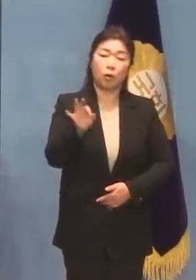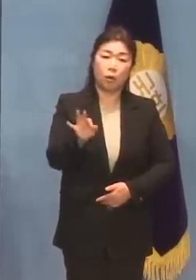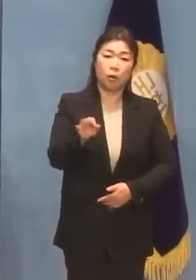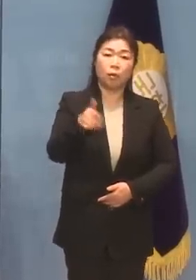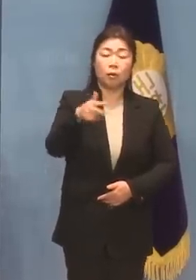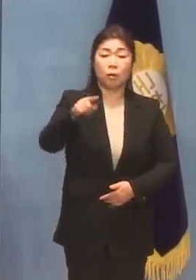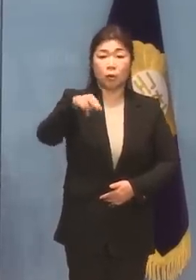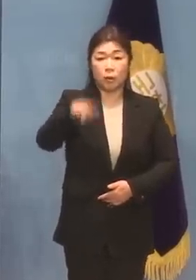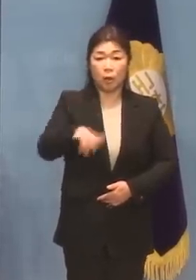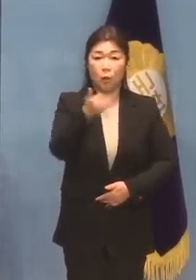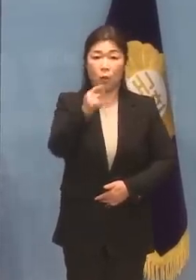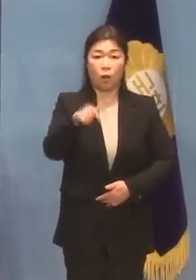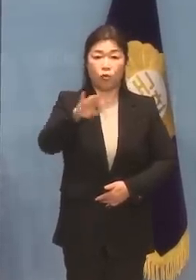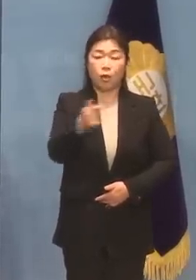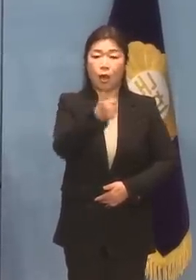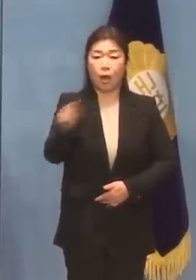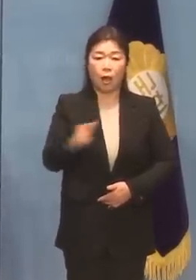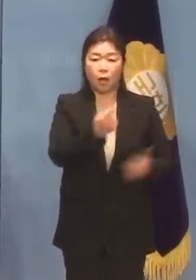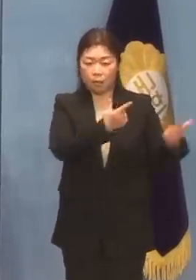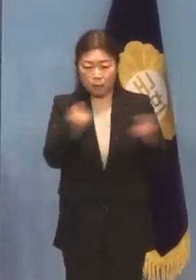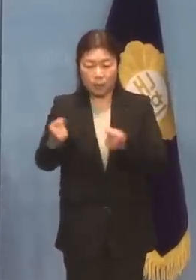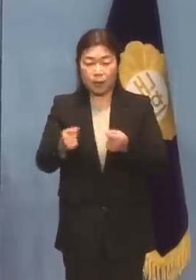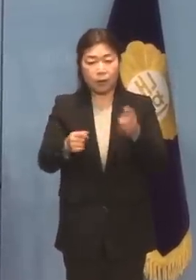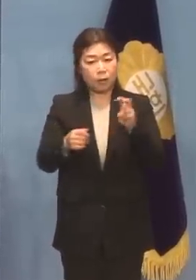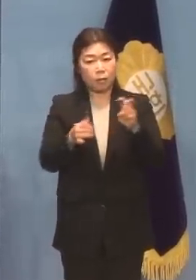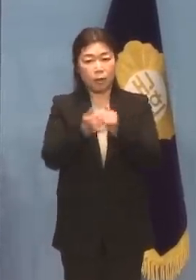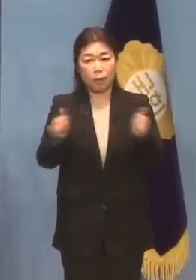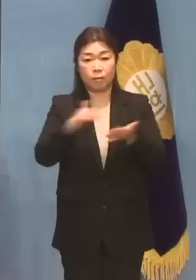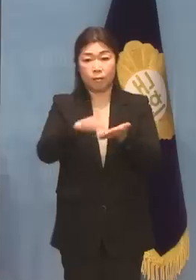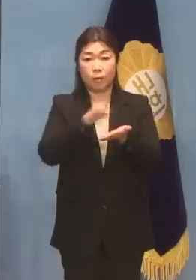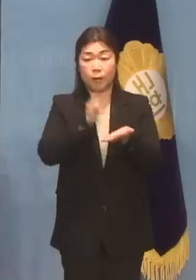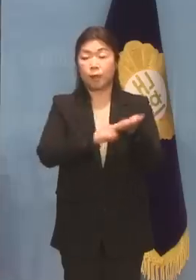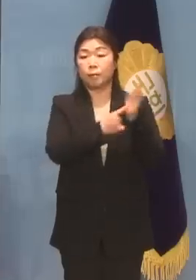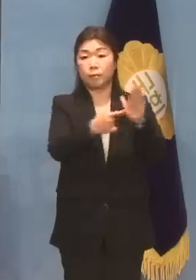허종식, 황운하 일동입니다.